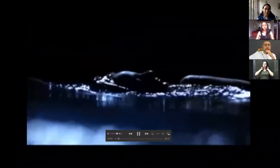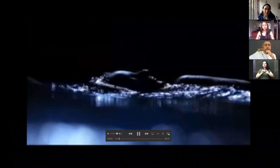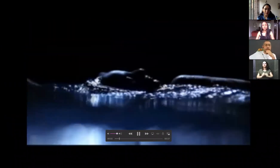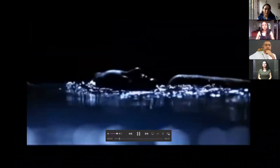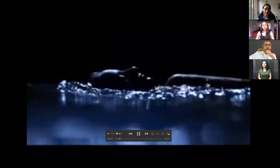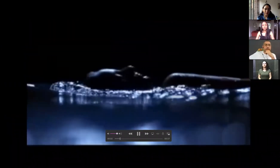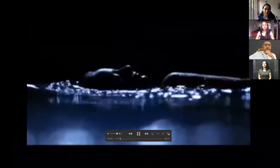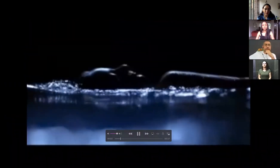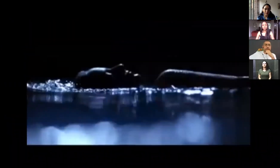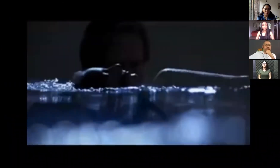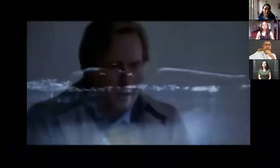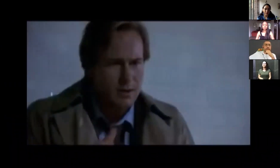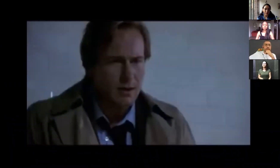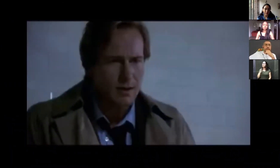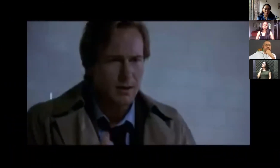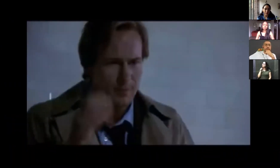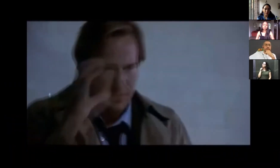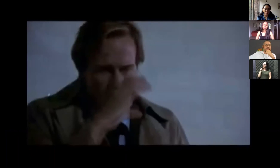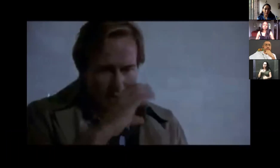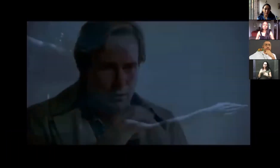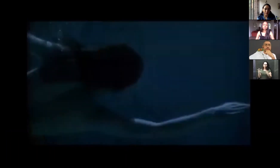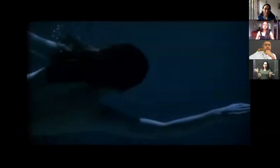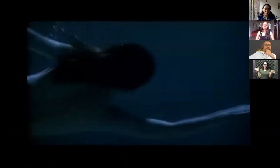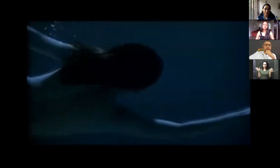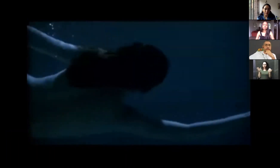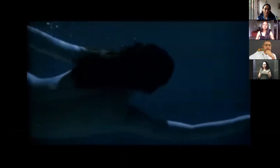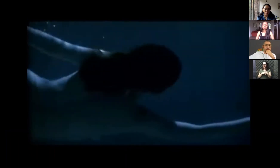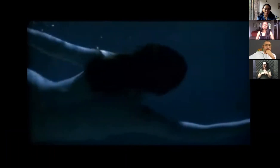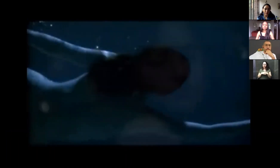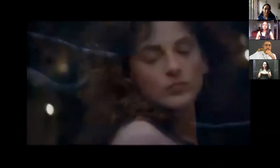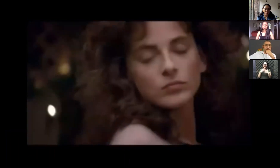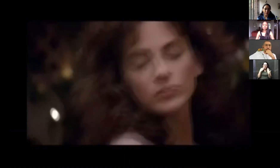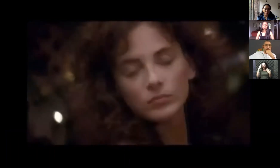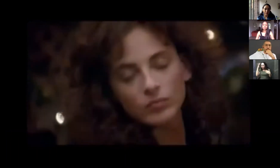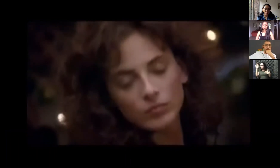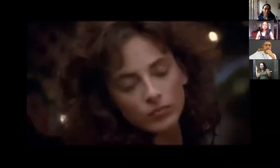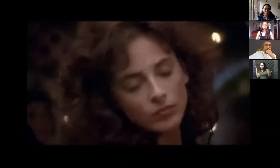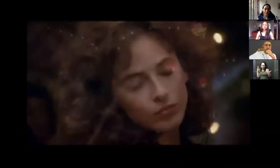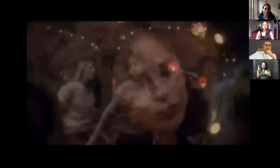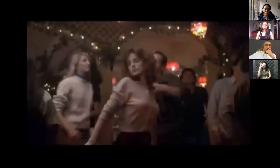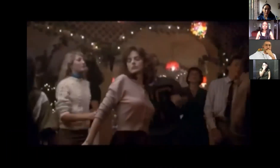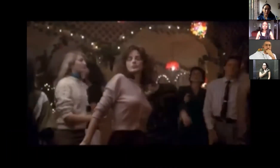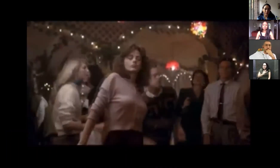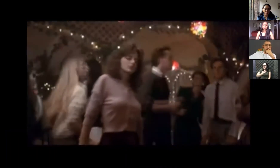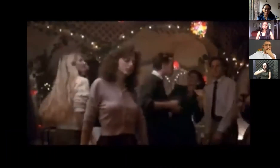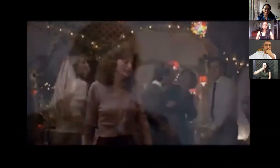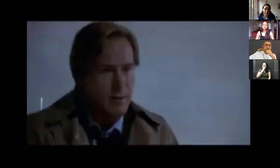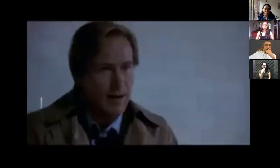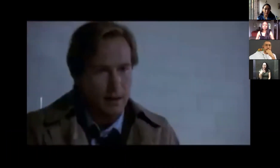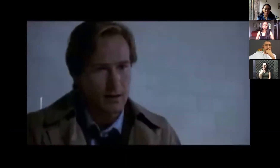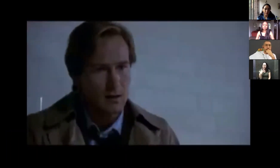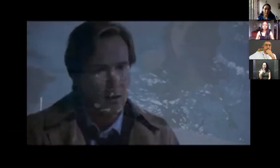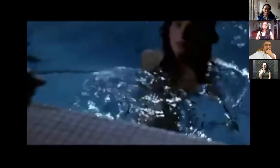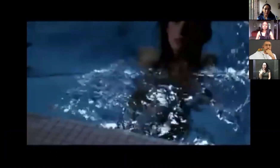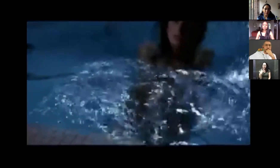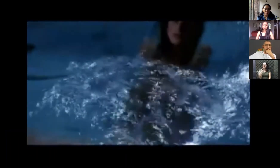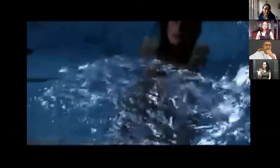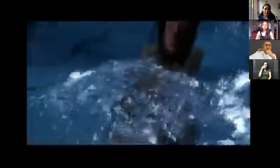Sara, tú eres la más misteriosa y bonita de las mujeres enfadadas que he conocido